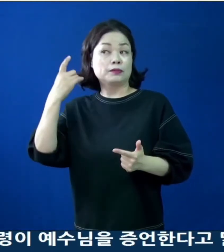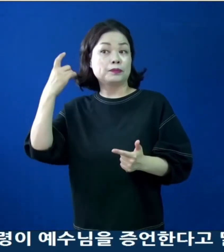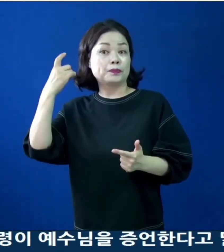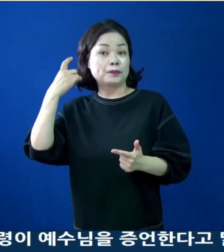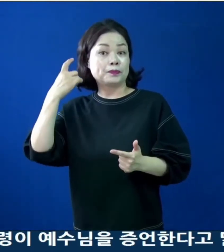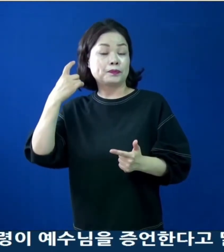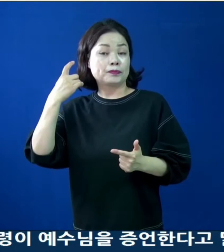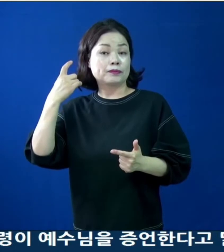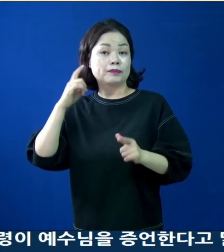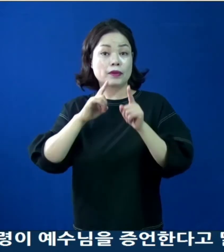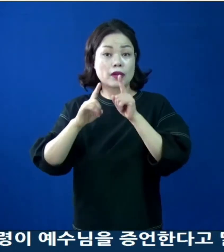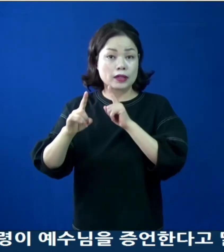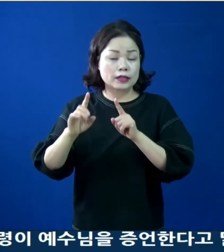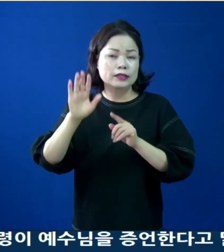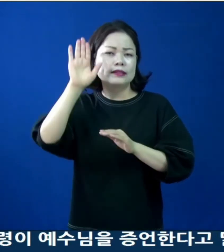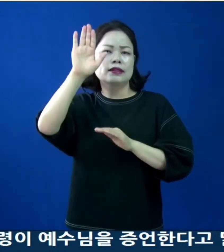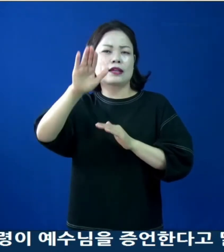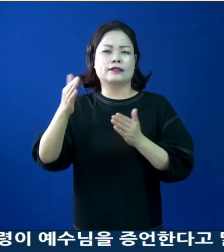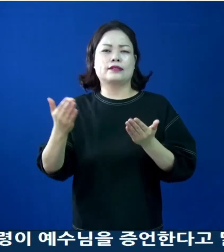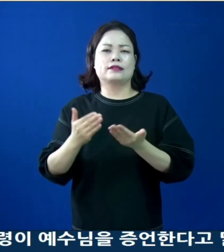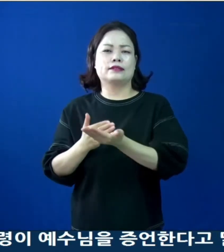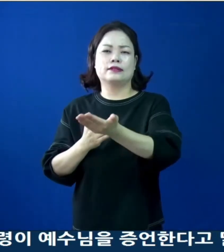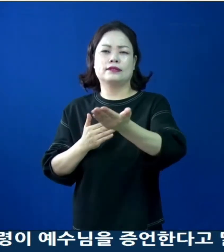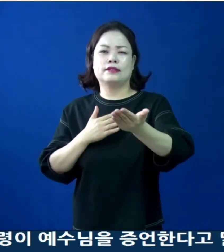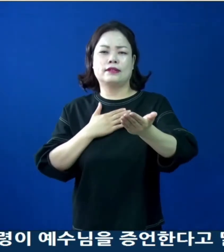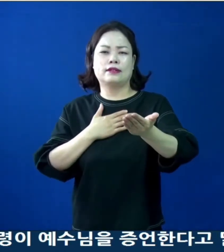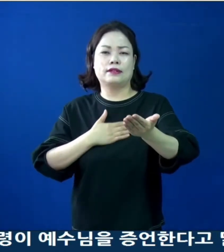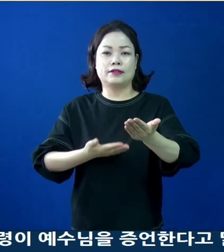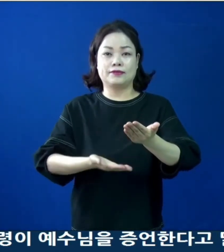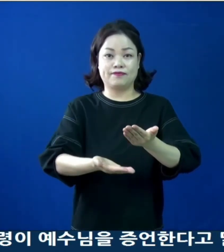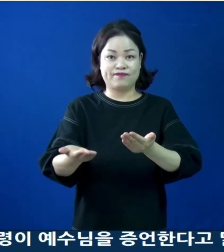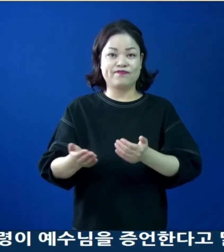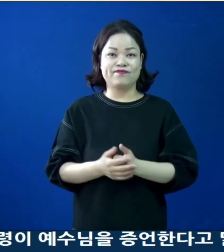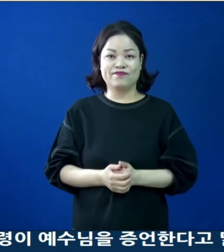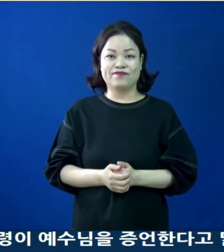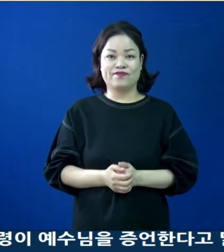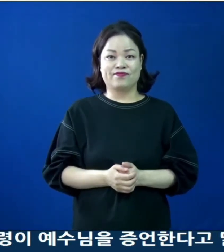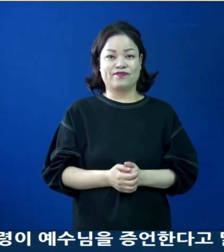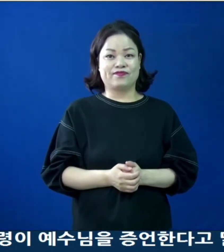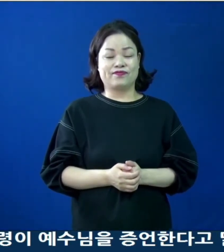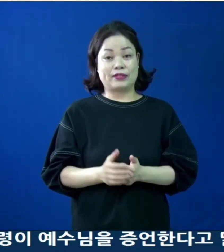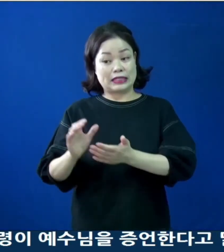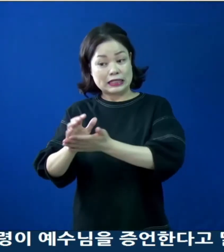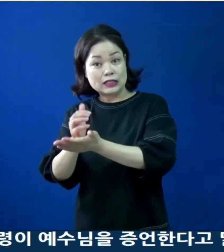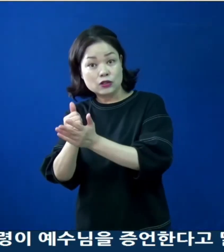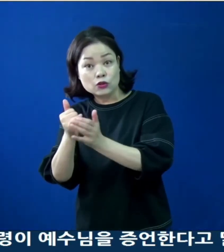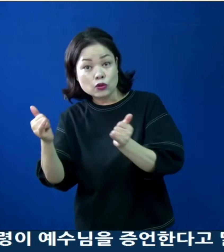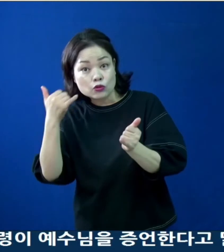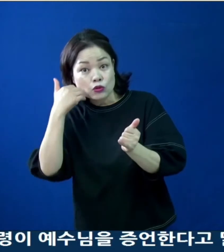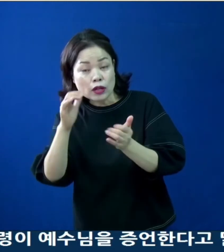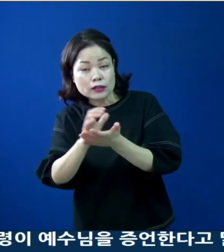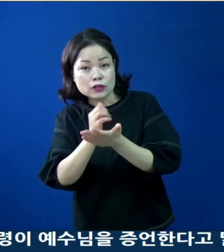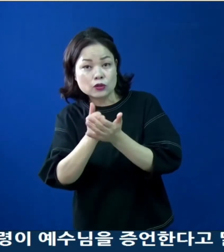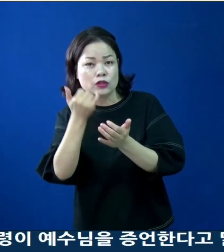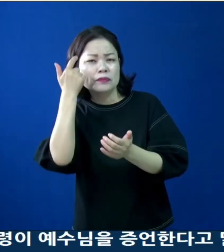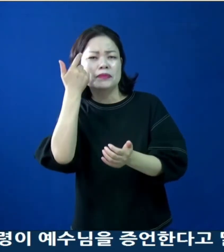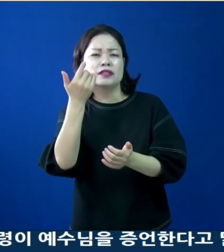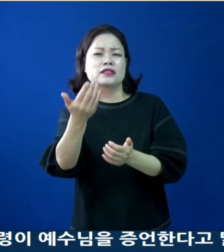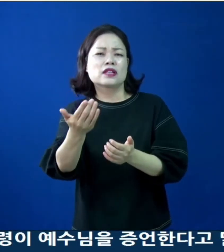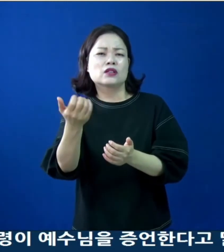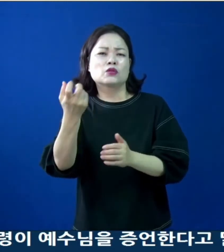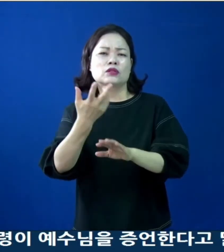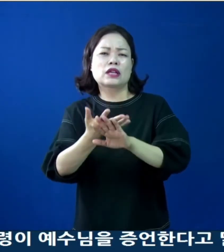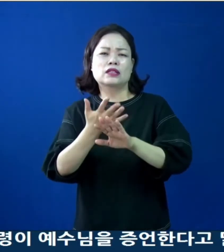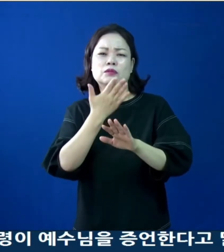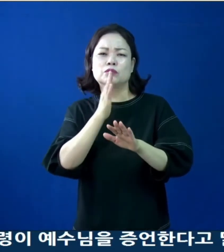것을 말하며 장래일을 너희에게 알리시리라. 그리스도인은 누가 그리스도인입니까? 또